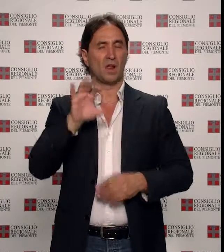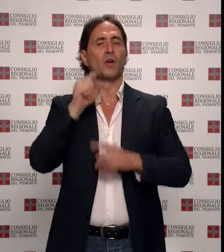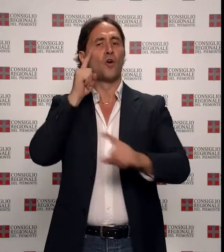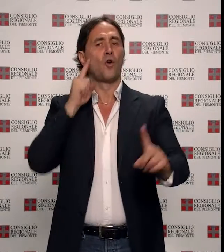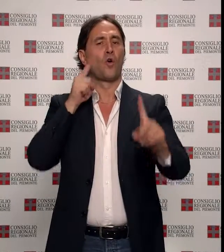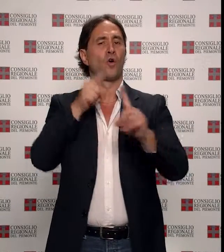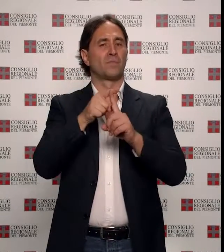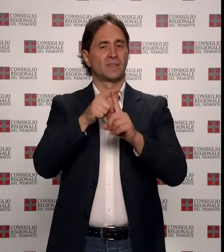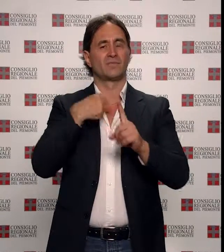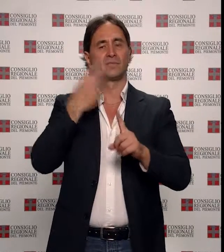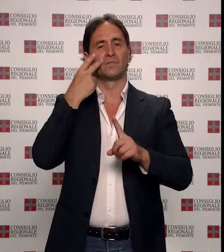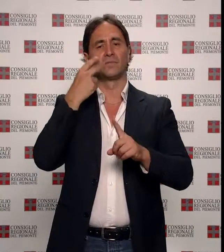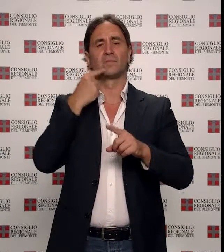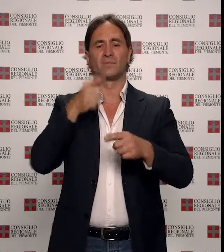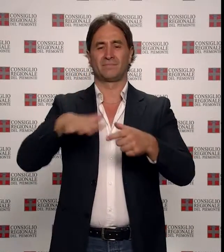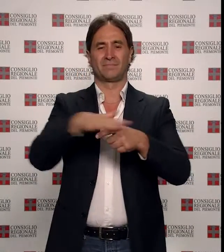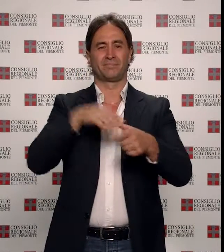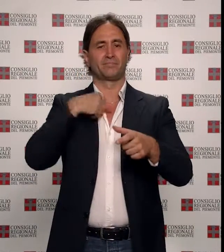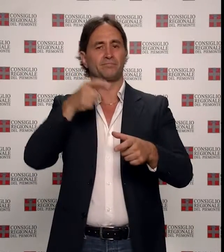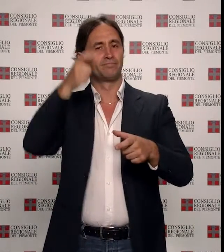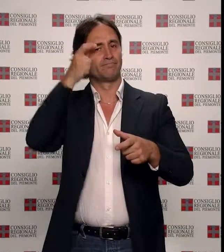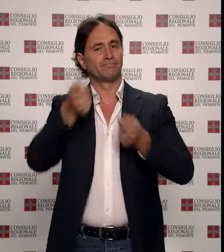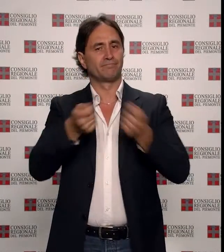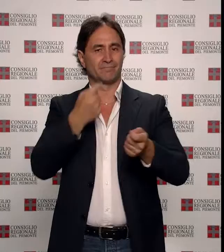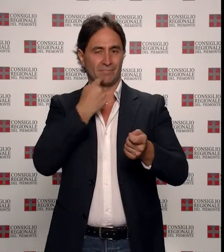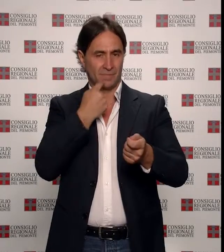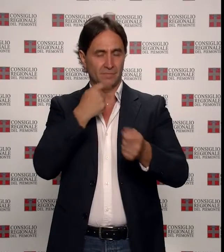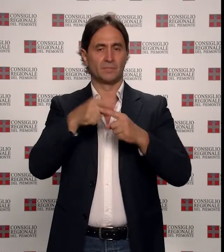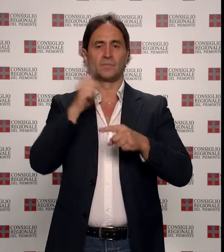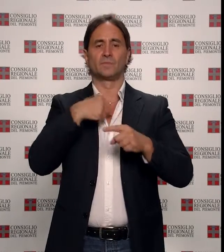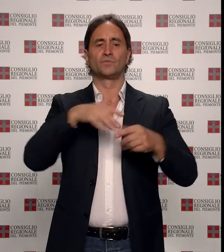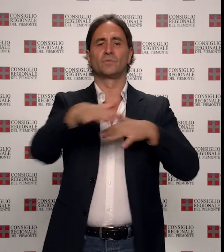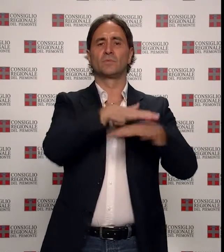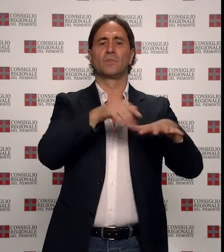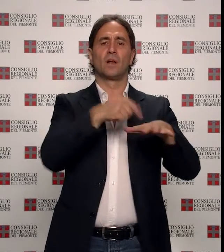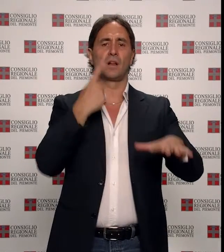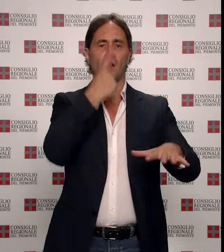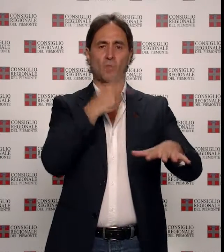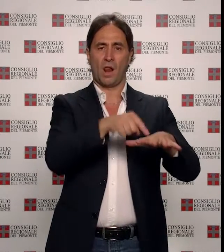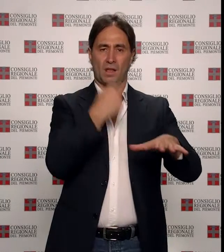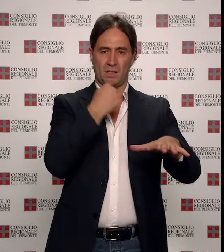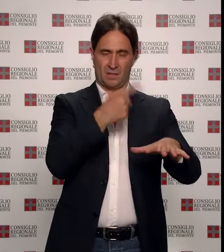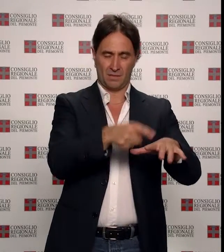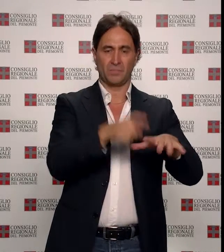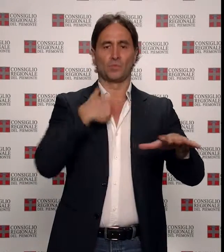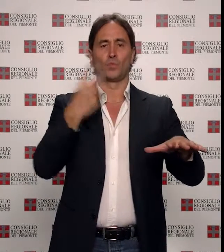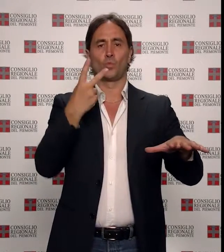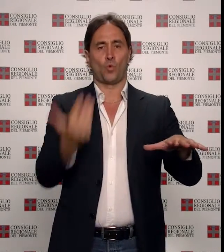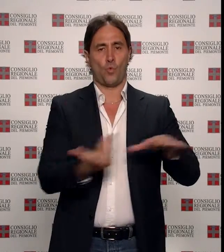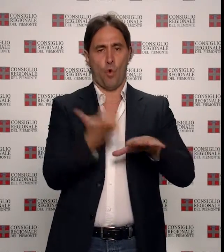la governance del comparto, accorpare la gestione di alcune aree naturali e istituirne due nuove e attribuire le competenze sui